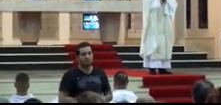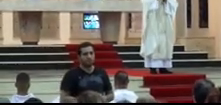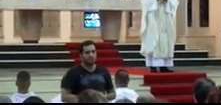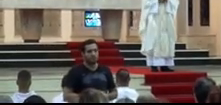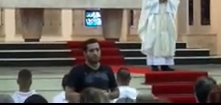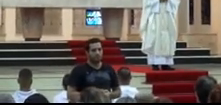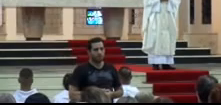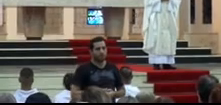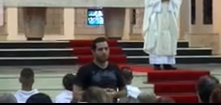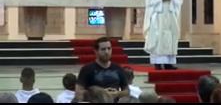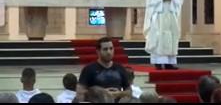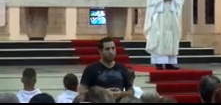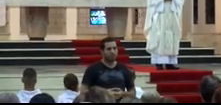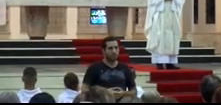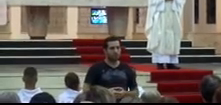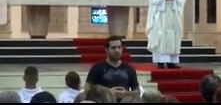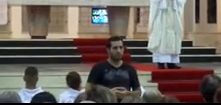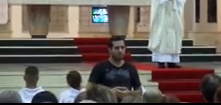fundamental.